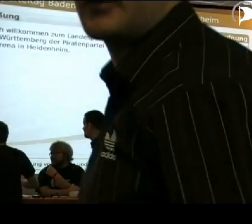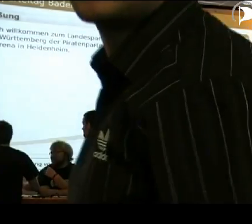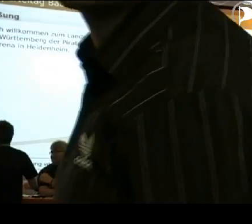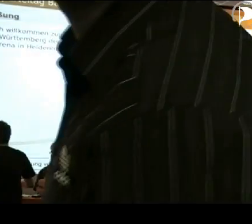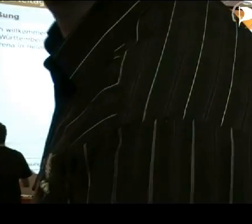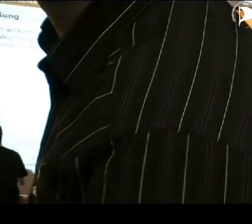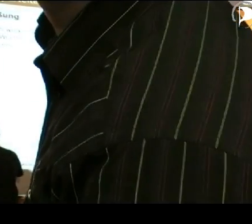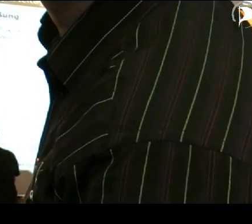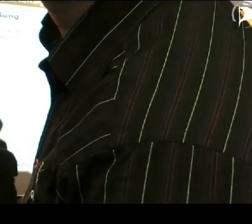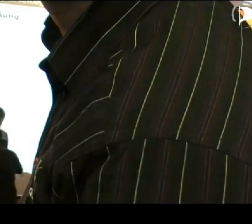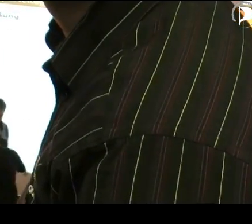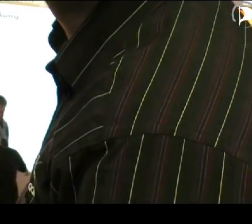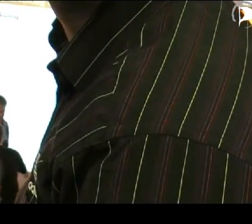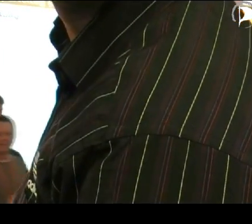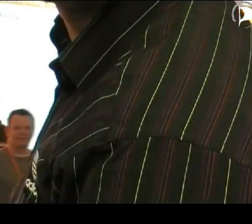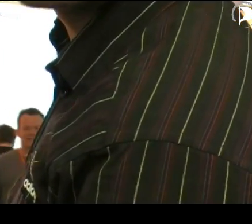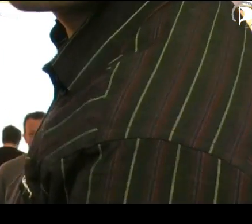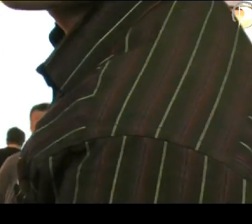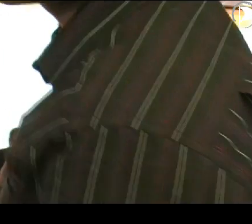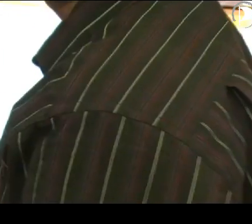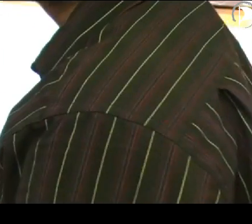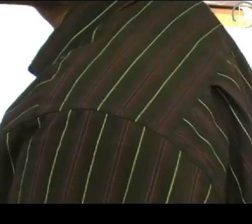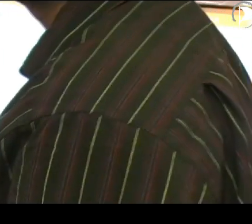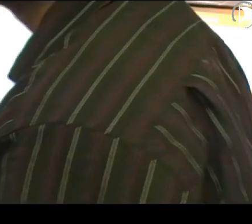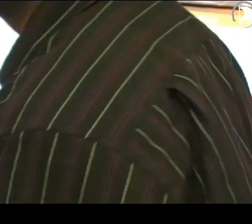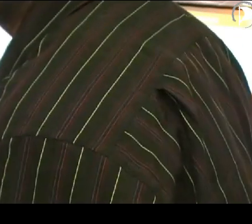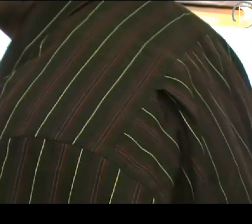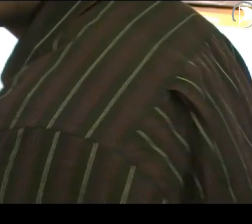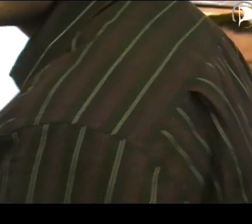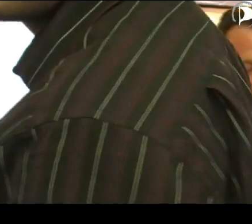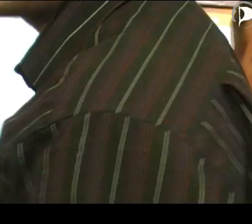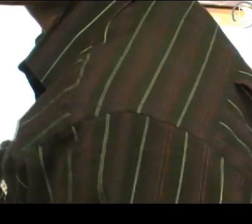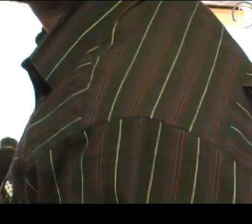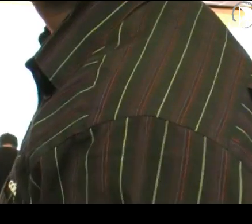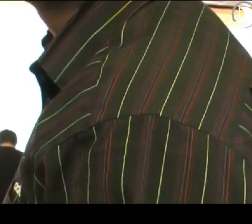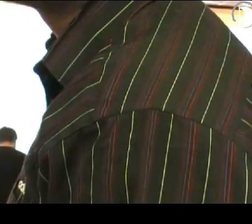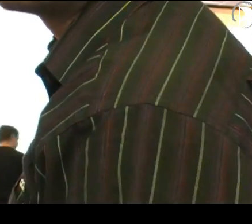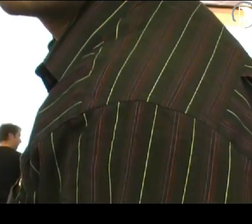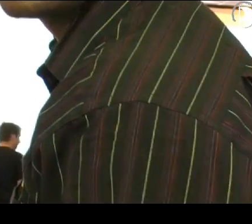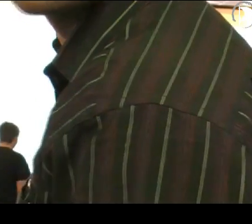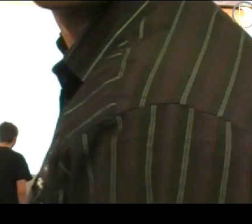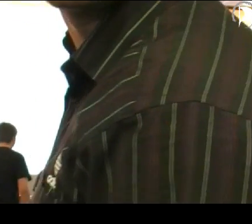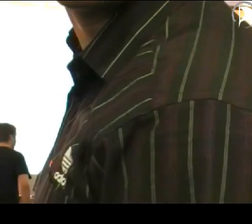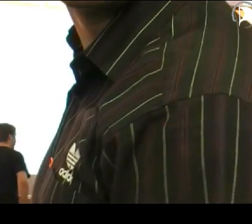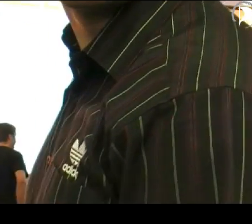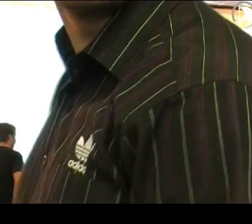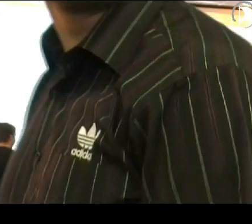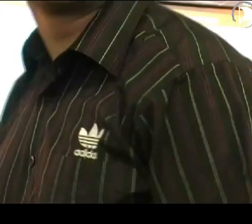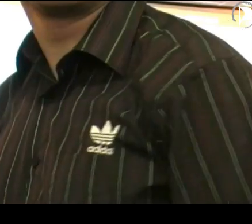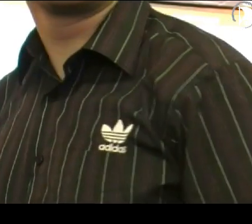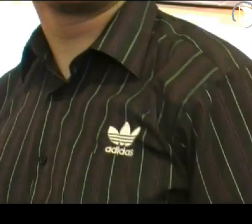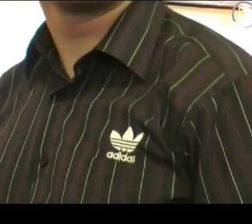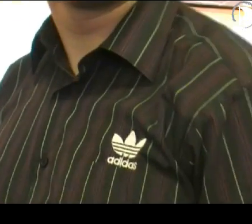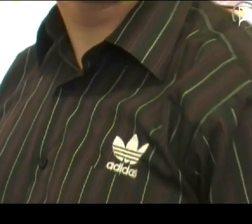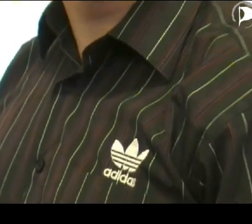du kannst du weißt dass die verleihung geht nicht wichtig wenn ihr technisch soweit und sagte